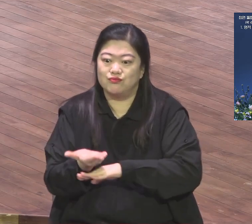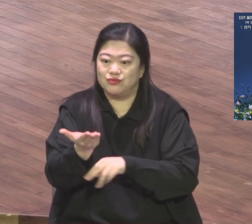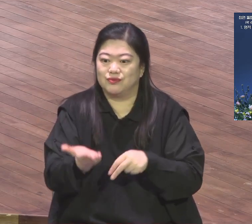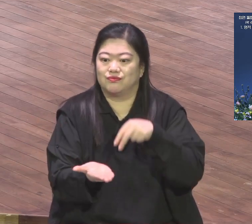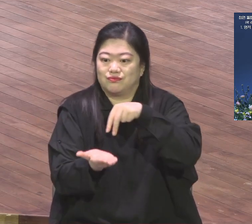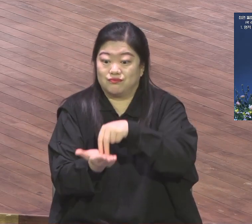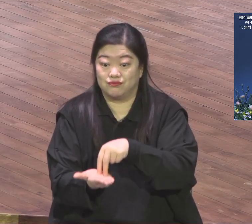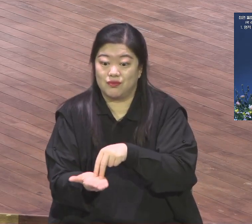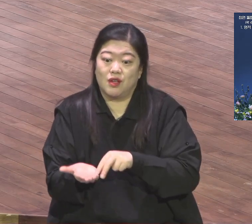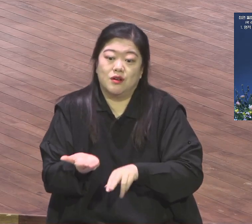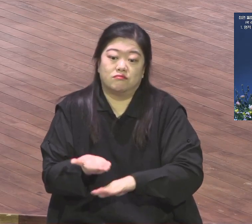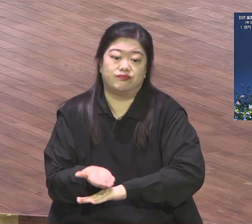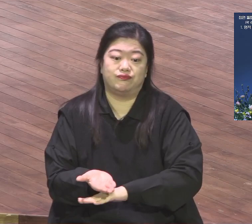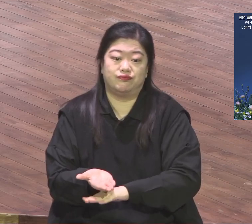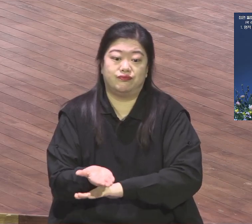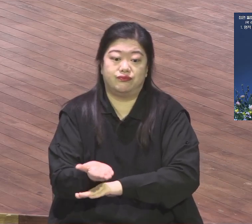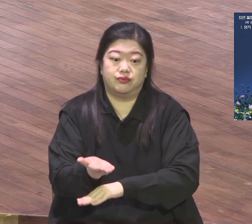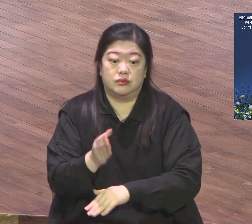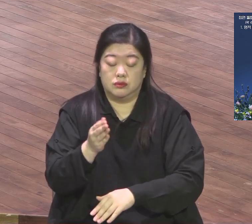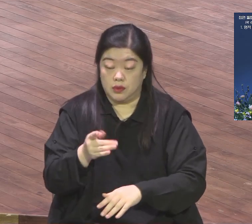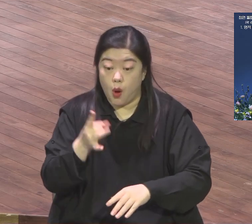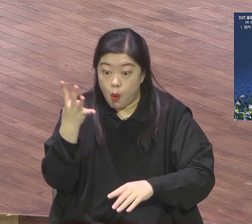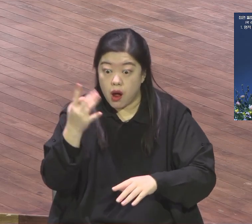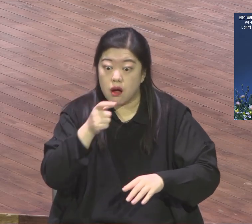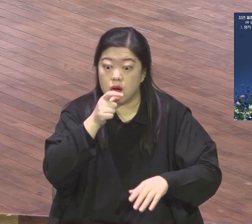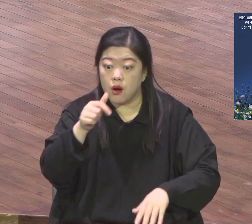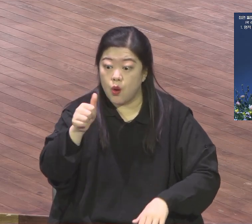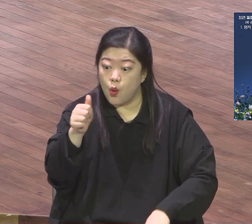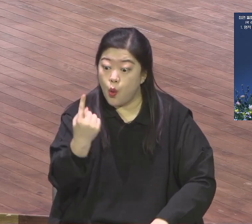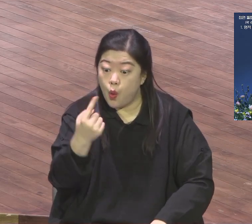베렸어요. 깜짝 놀랐어요. 우리가 얼마나